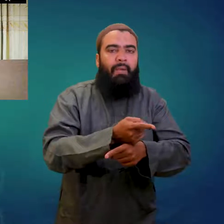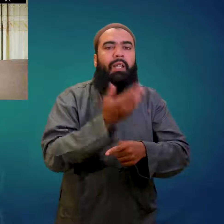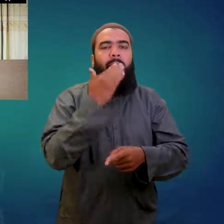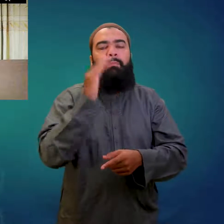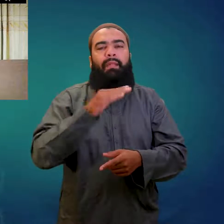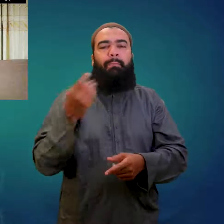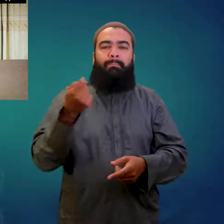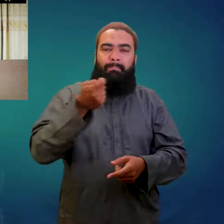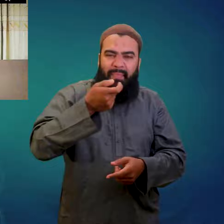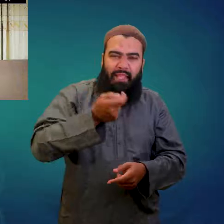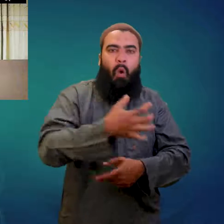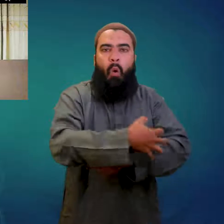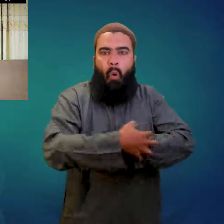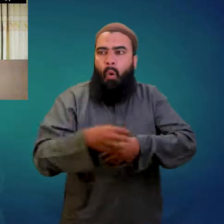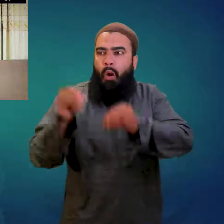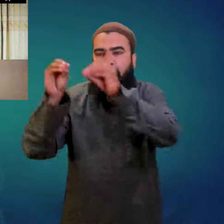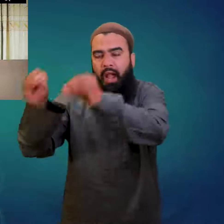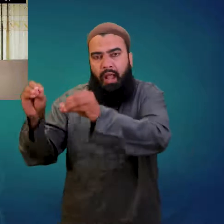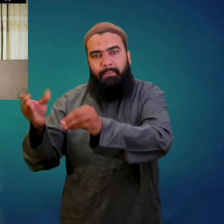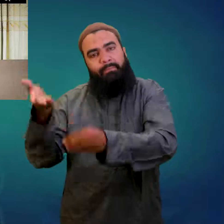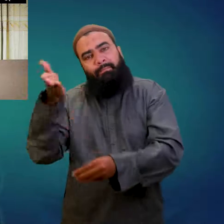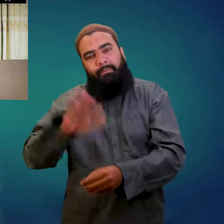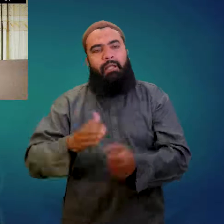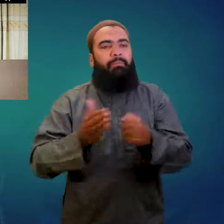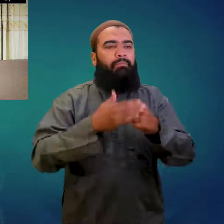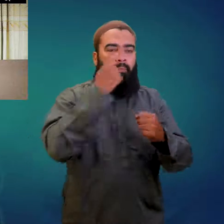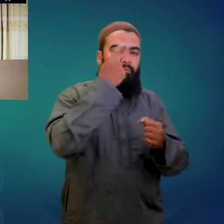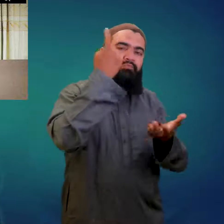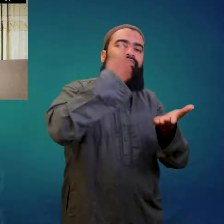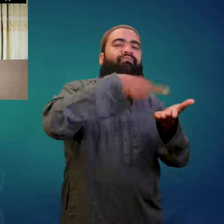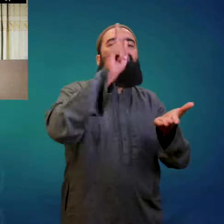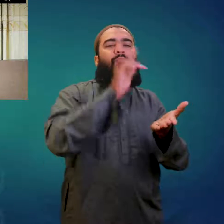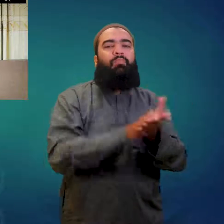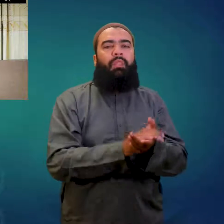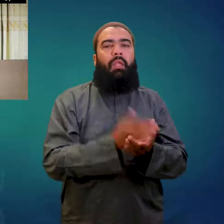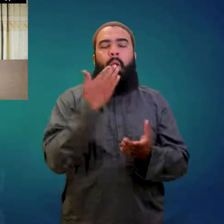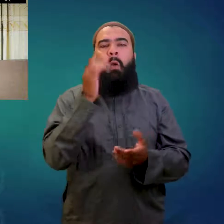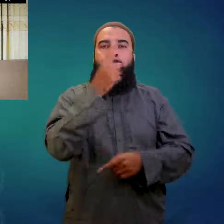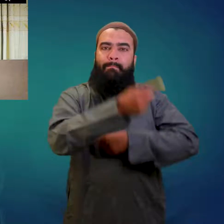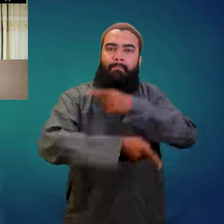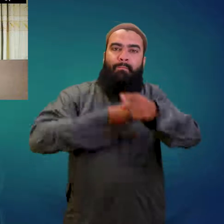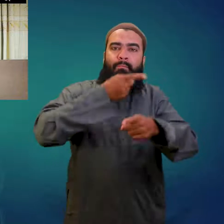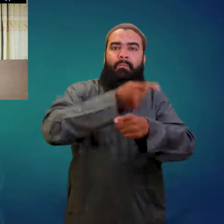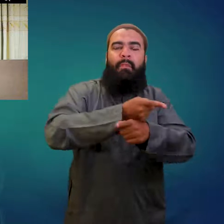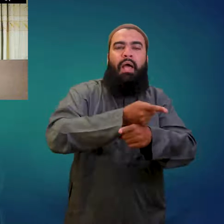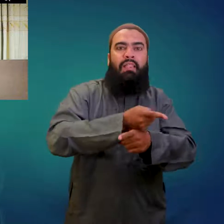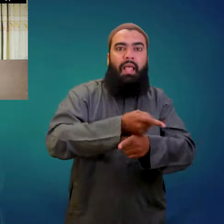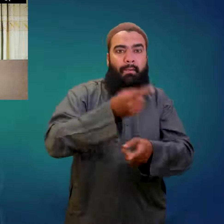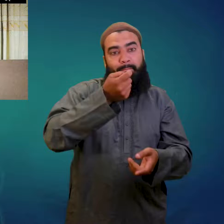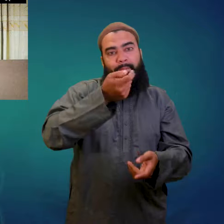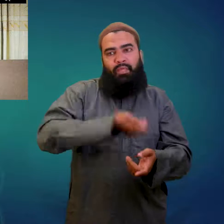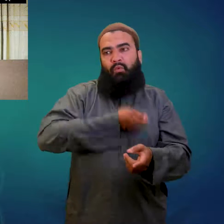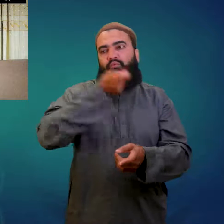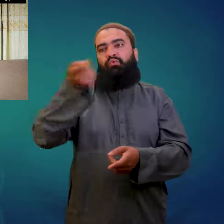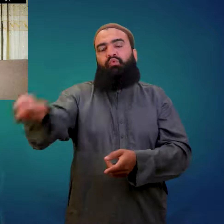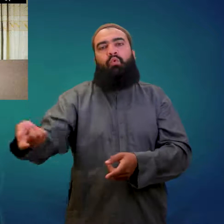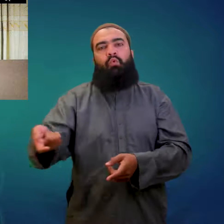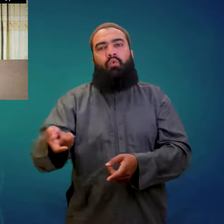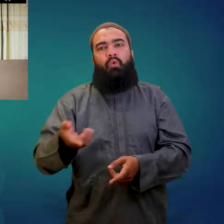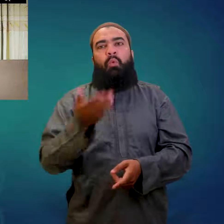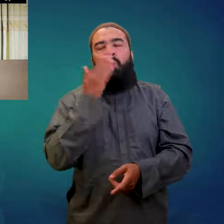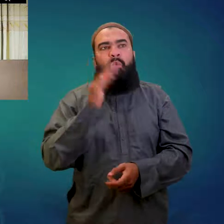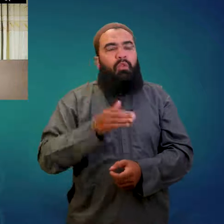پر دائمی طور پر حرام نہیں ہوتی۔ اس کے لیے اس پر ایک کفارہ لگایا گیا کہ اگر